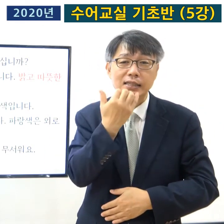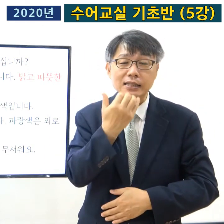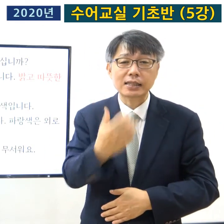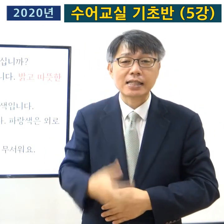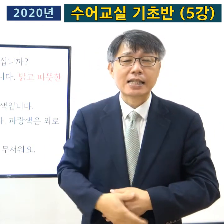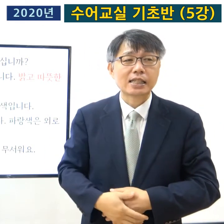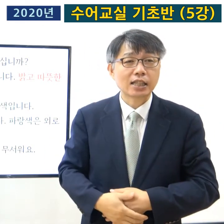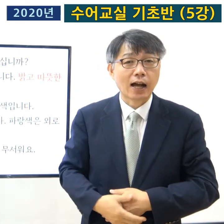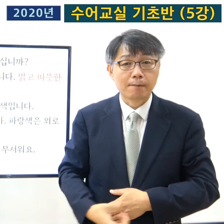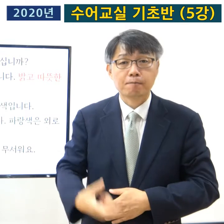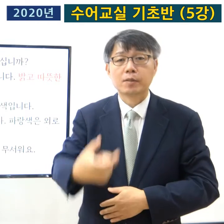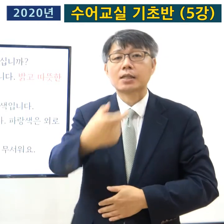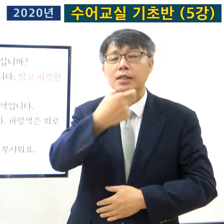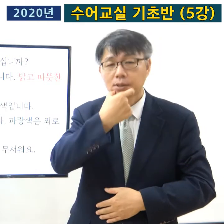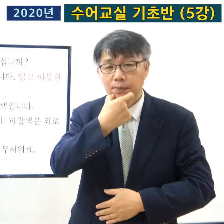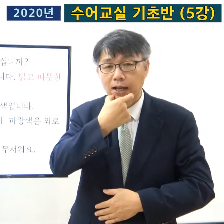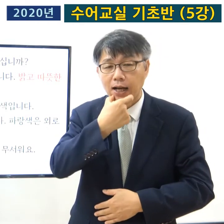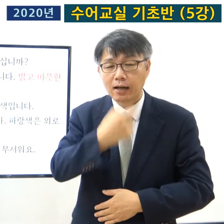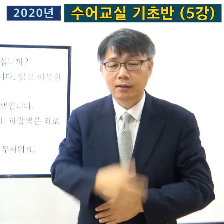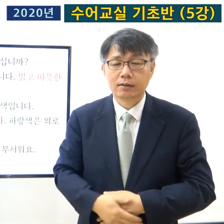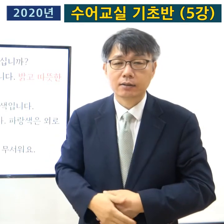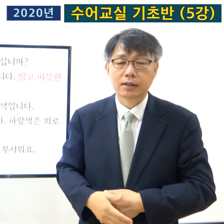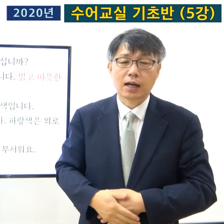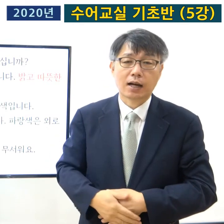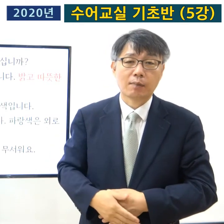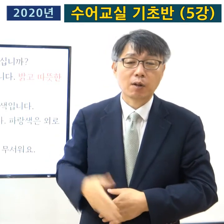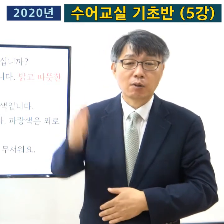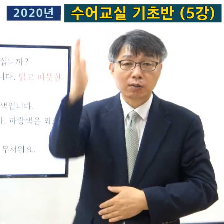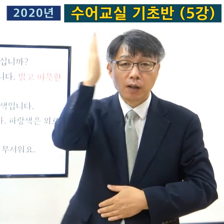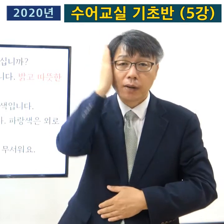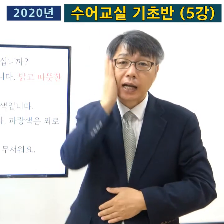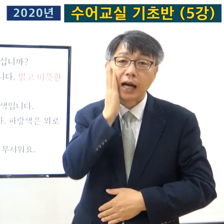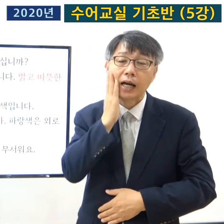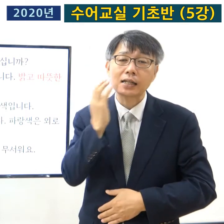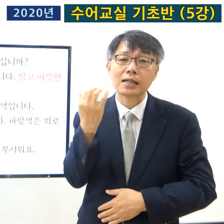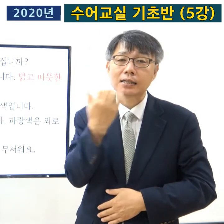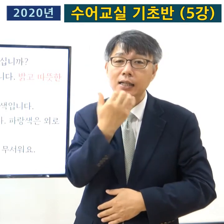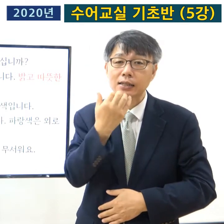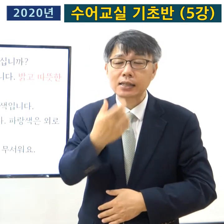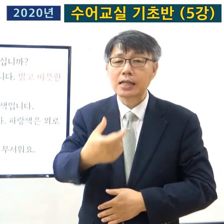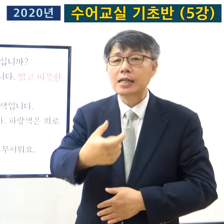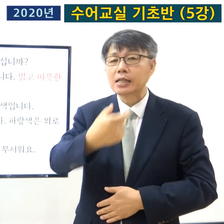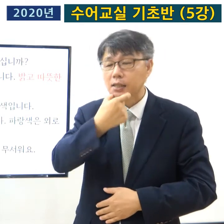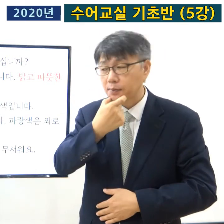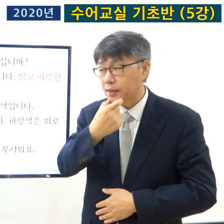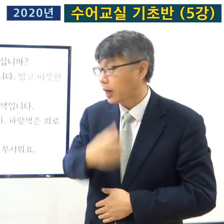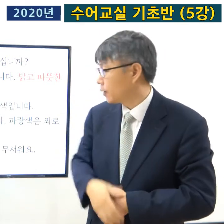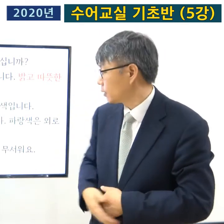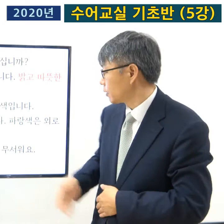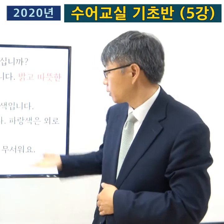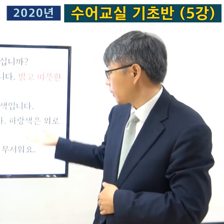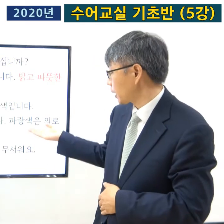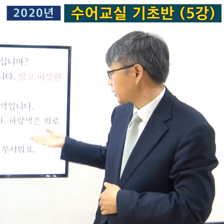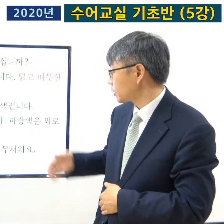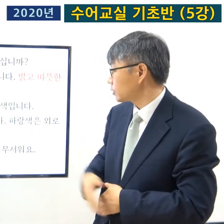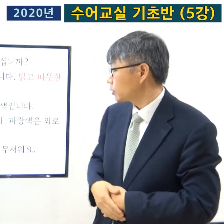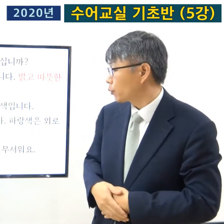파란색은 싫습니다. 자, 한번 해보겠습니다. 파란색은 싫습니다. 파란색은